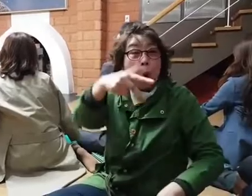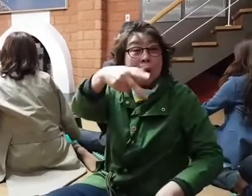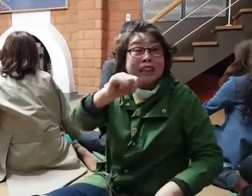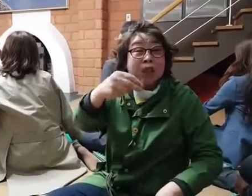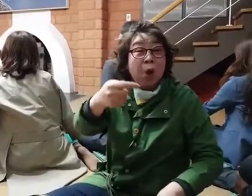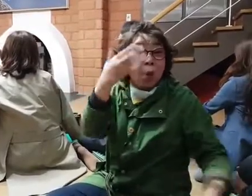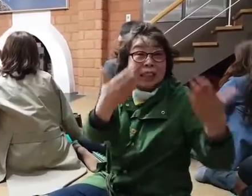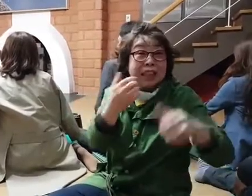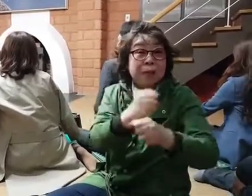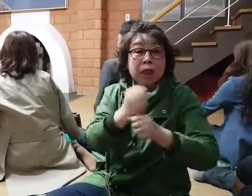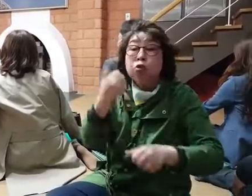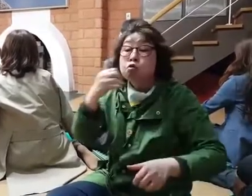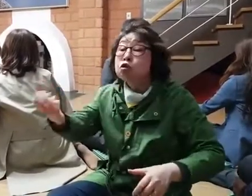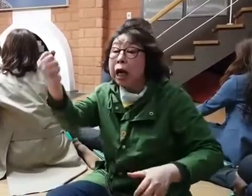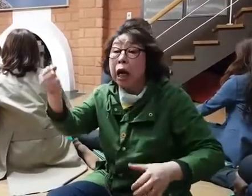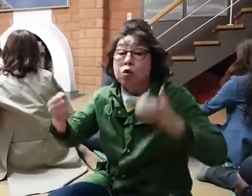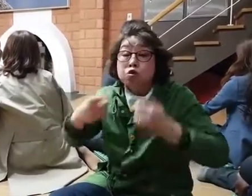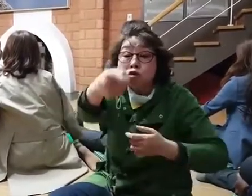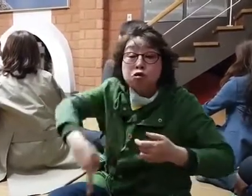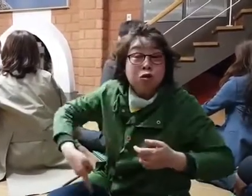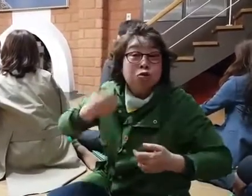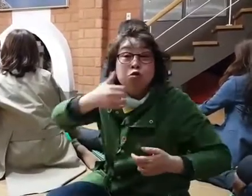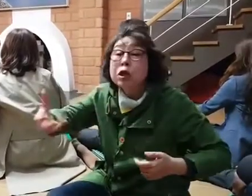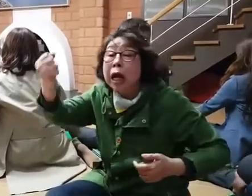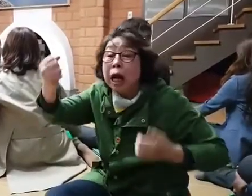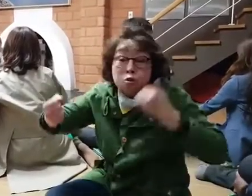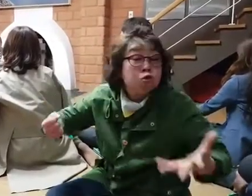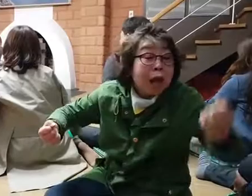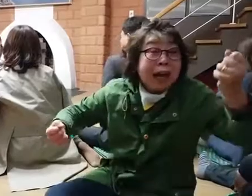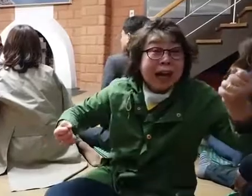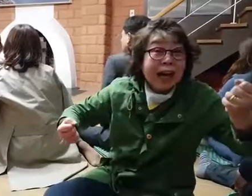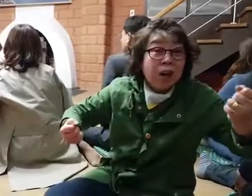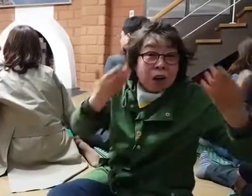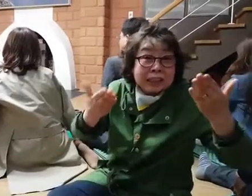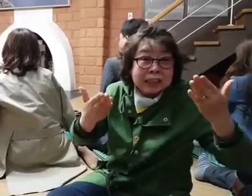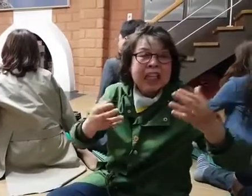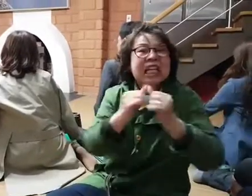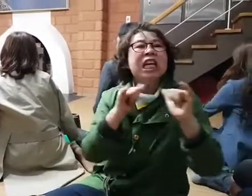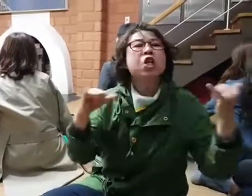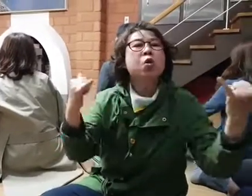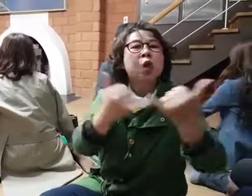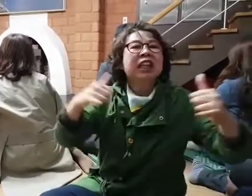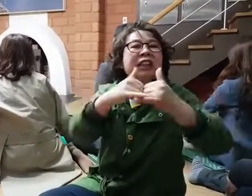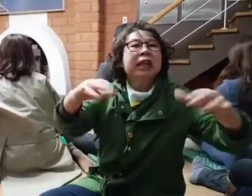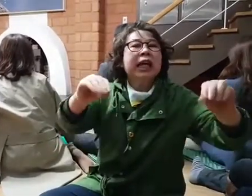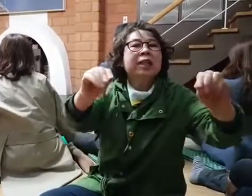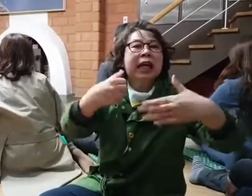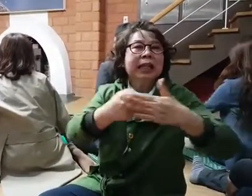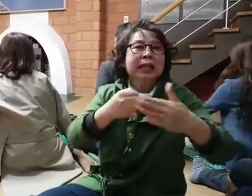이거는 어디에 누구 나라다 정확하게 지금 이걸 잡아주기 시작을 한 것이 인류가 전쟁이 끝났기 때문에 이렇게 하는